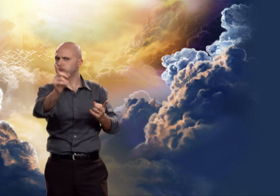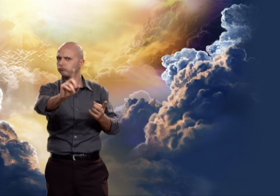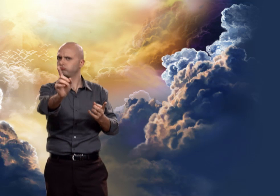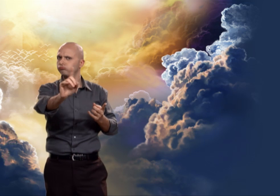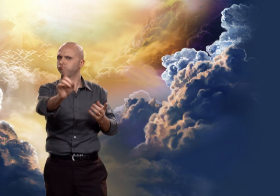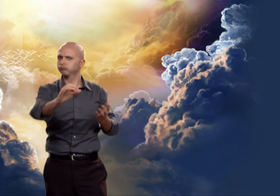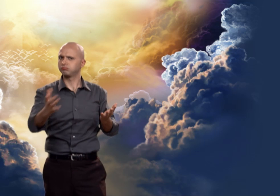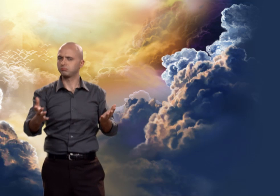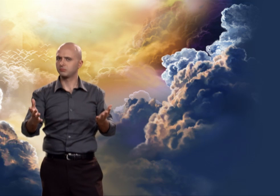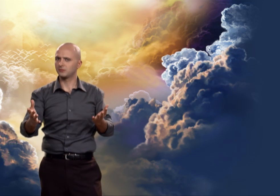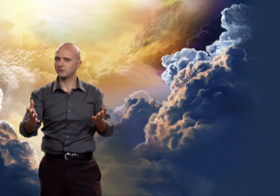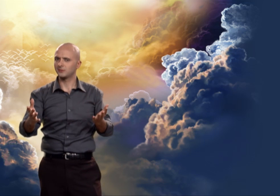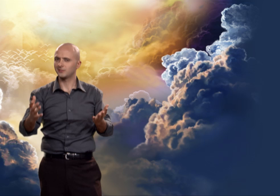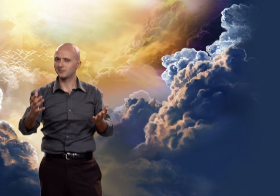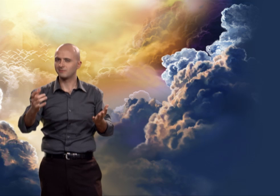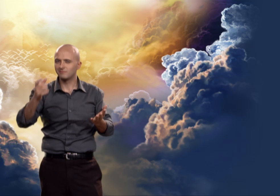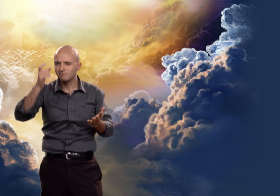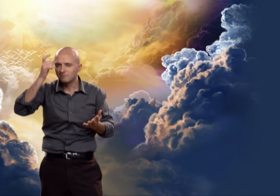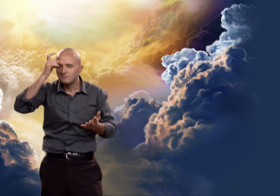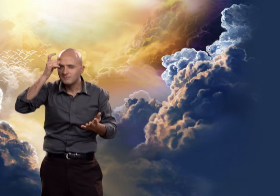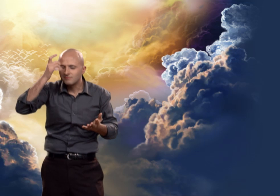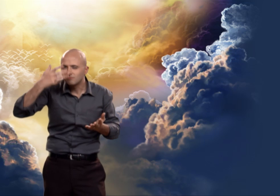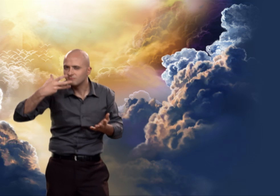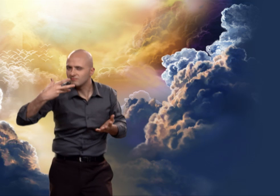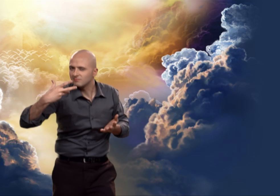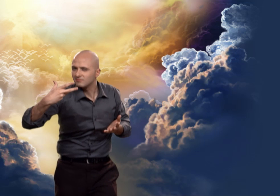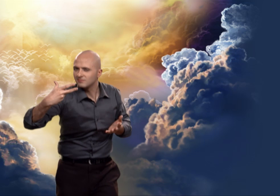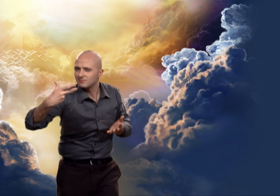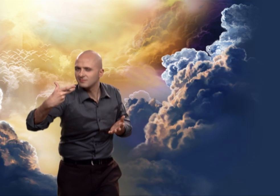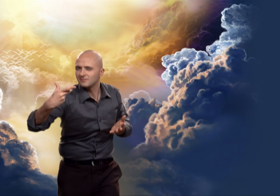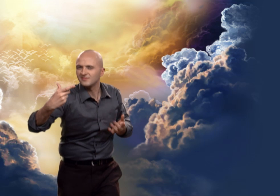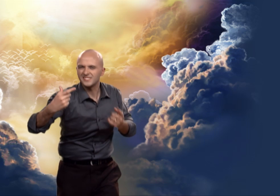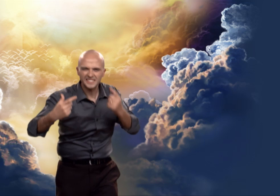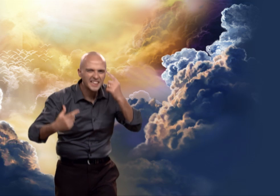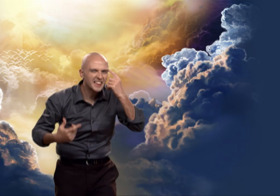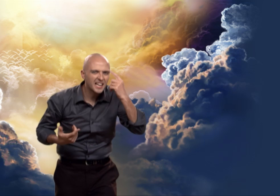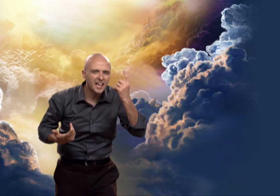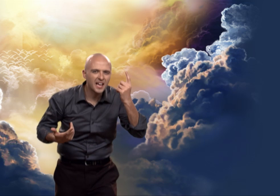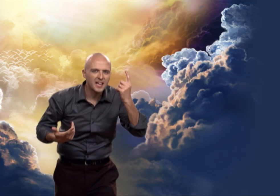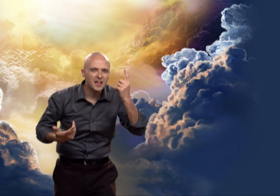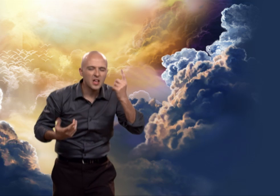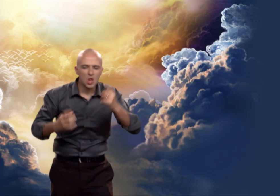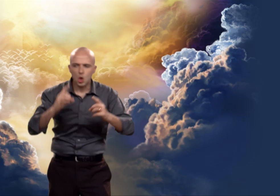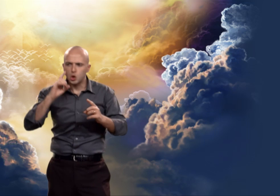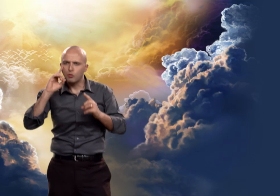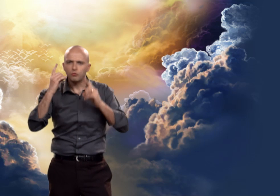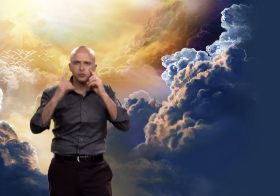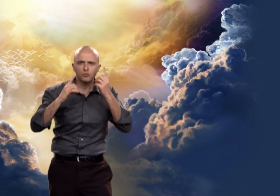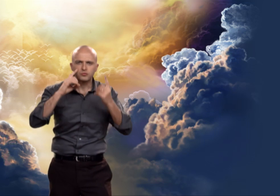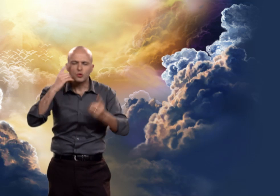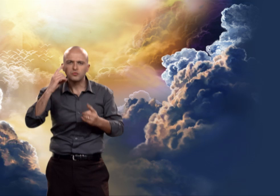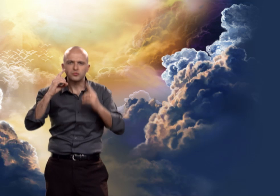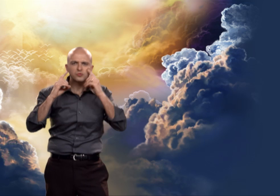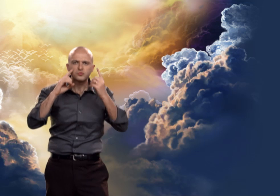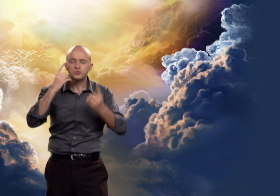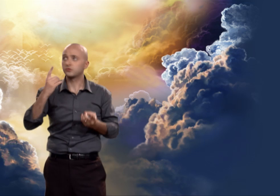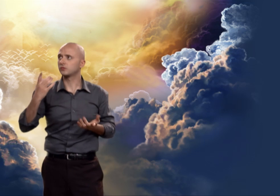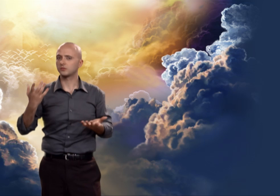do caráter ou missão de Cristo, nem do plano de Deus para a salvação do ser humano. Ainda outro erro é a crença de